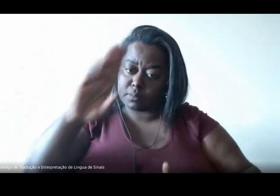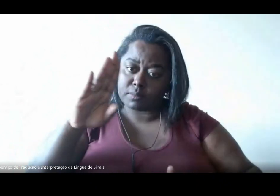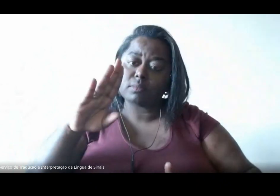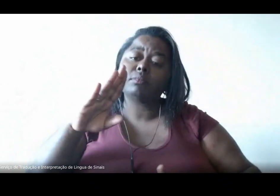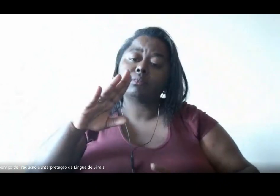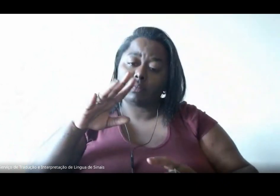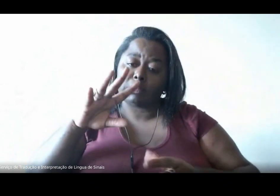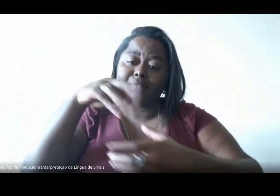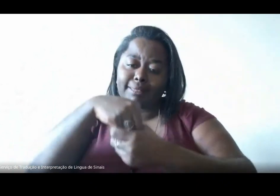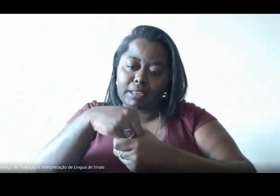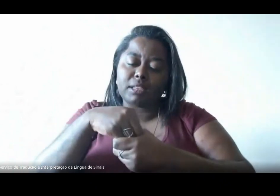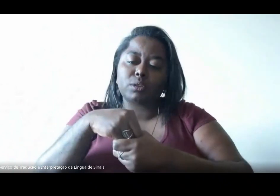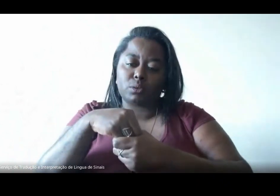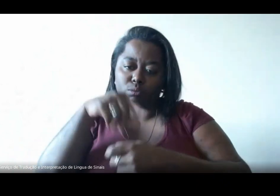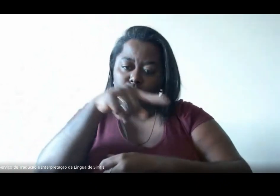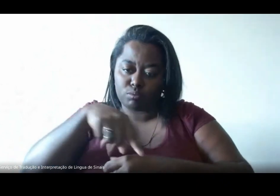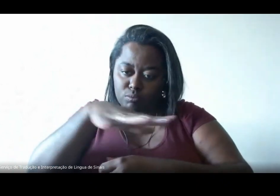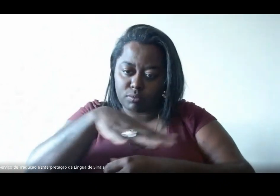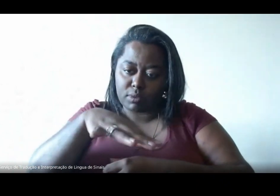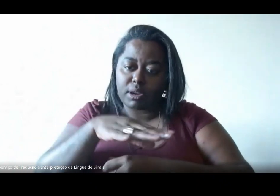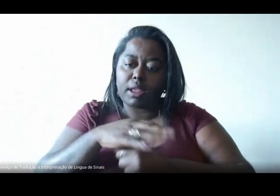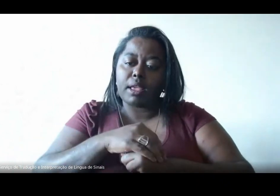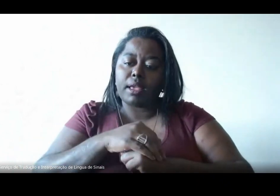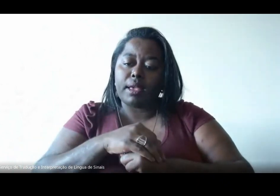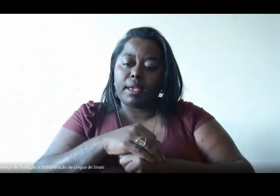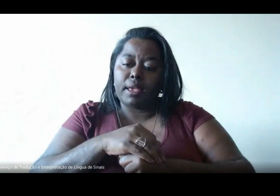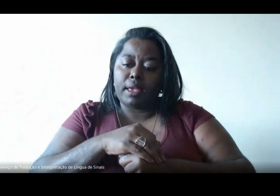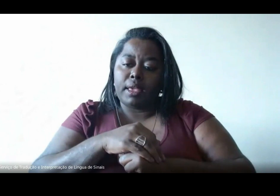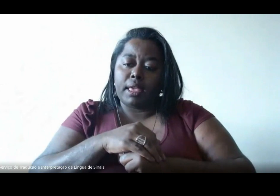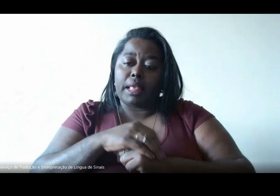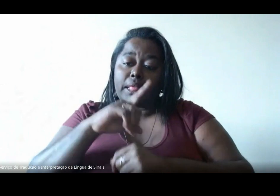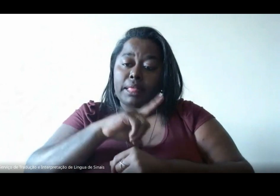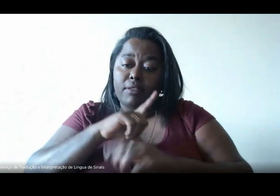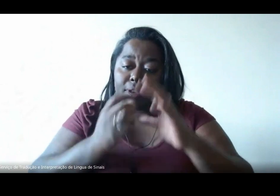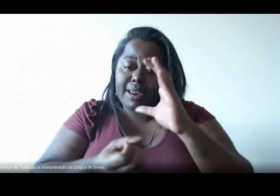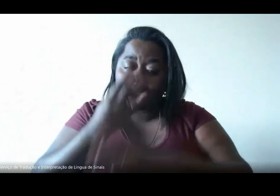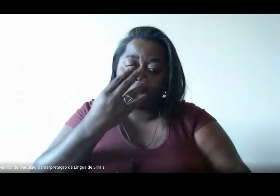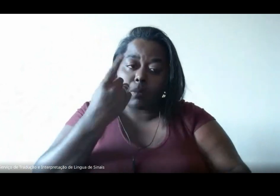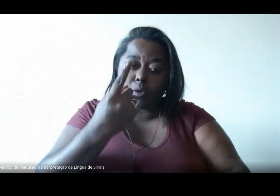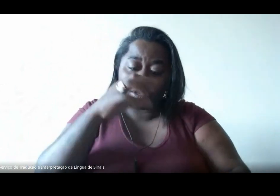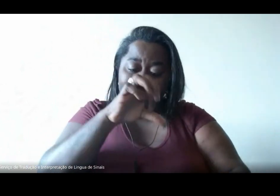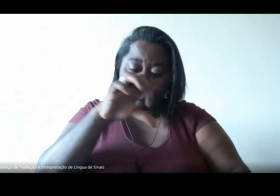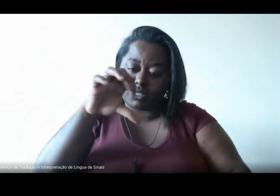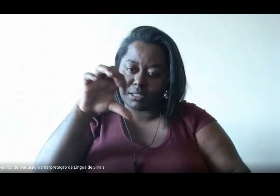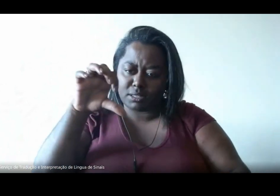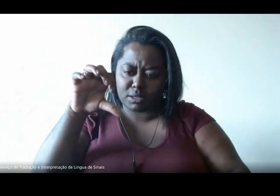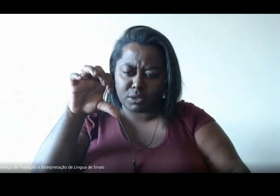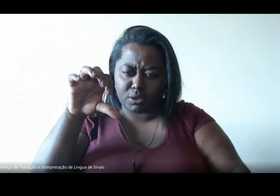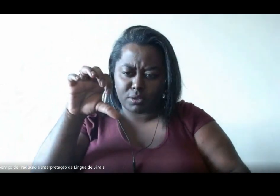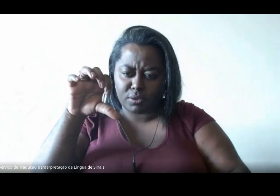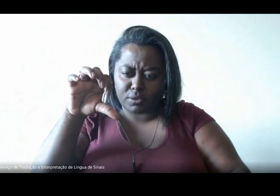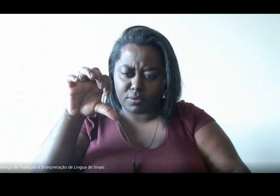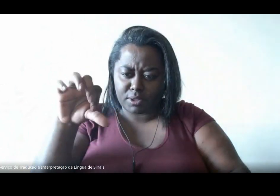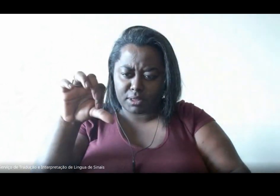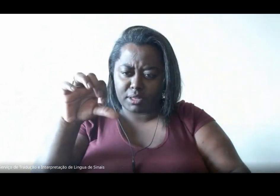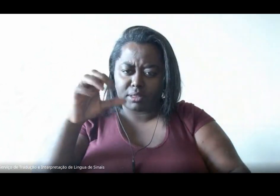teoria criada por Charrodot, foi o tema da tese dele. A teoria foi criada em 1983, mas ela não parou aí não, viu